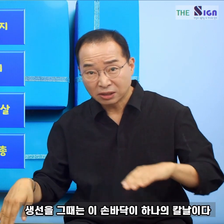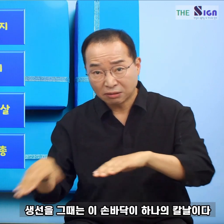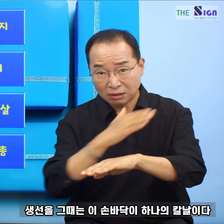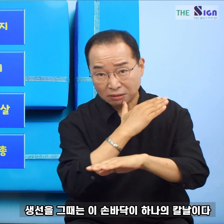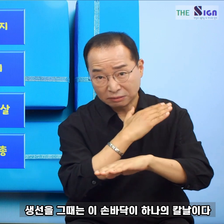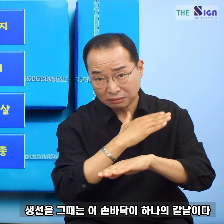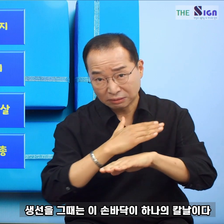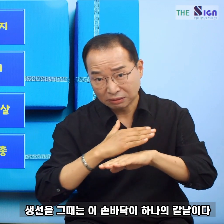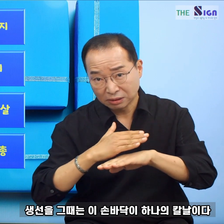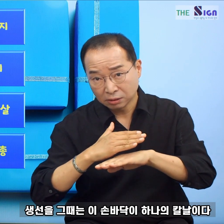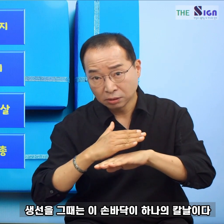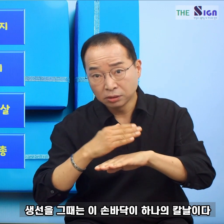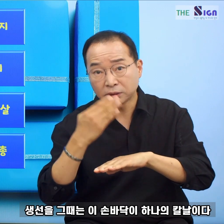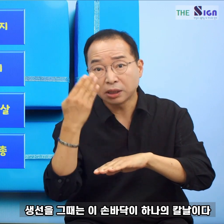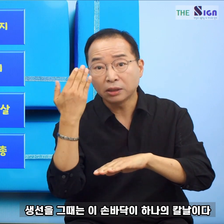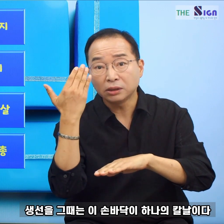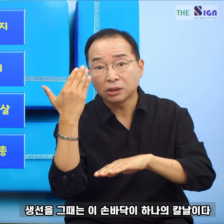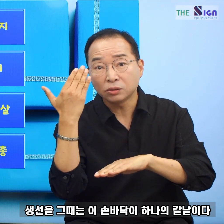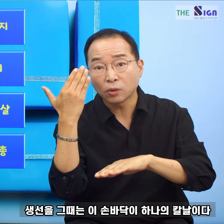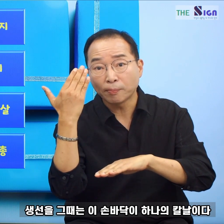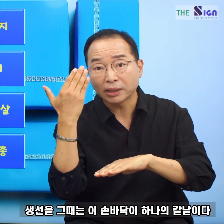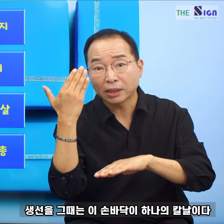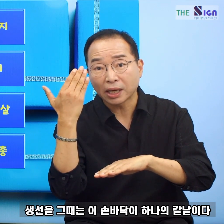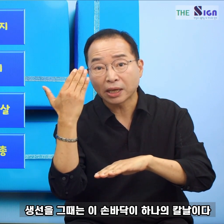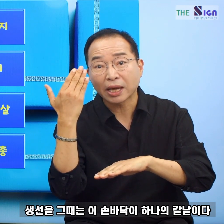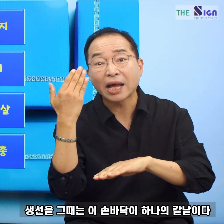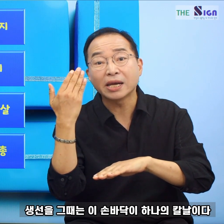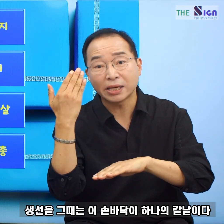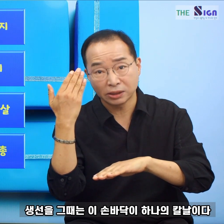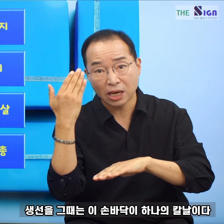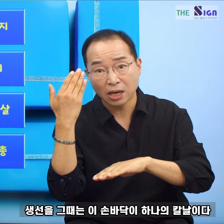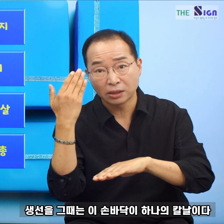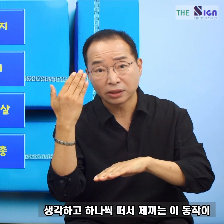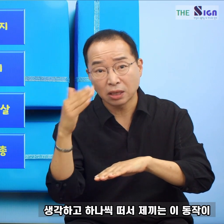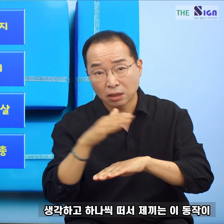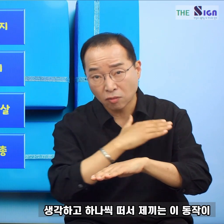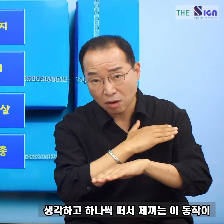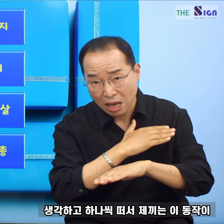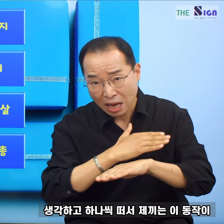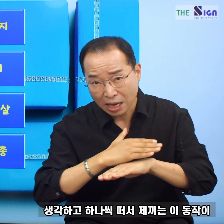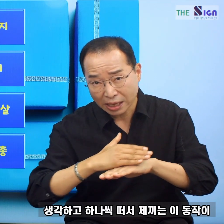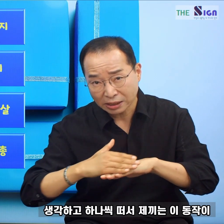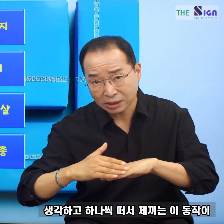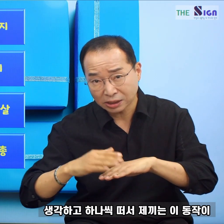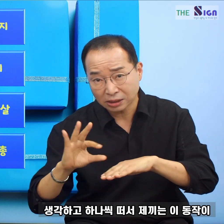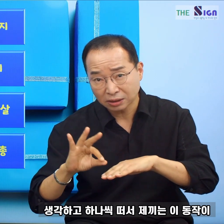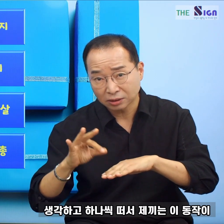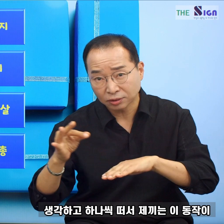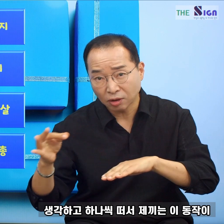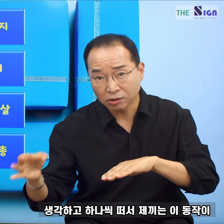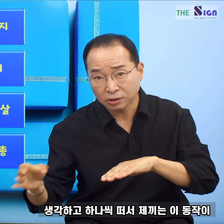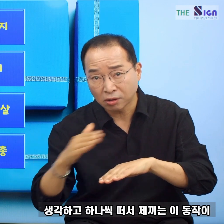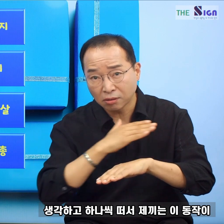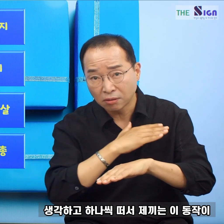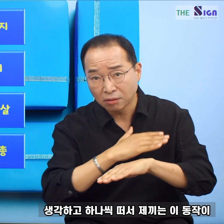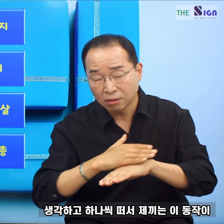생선을 그때는 이 손바닥이 하나의 칼날이다 생각하고 하나씩 떠서